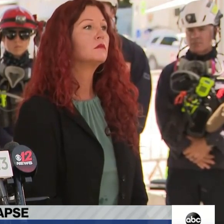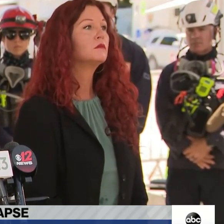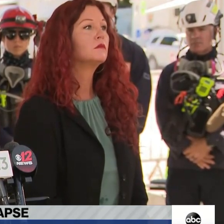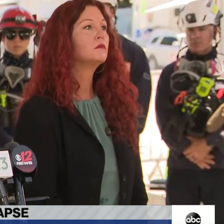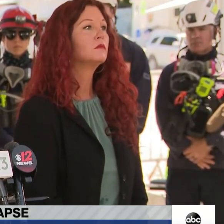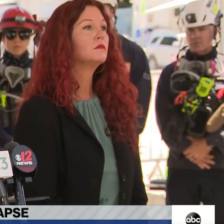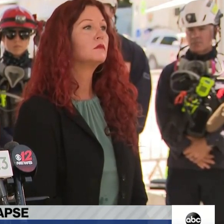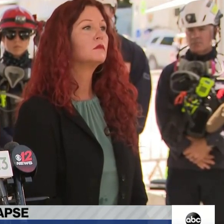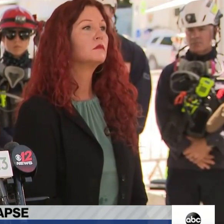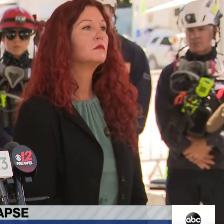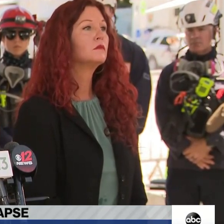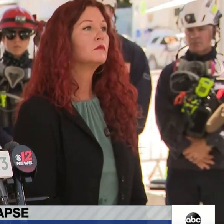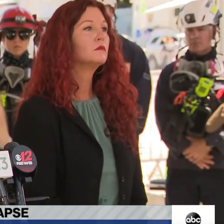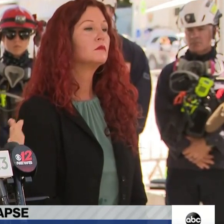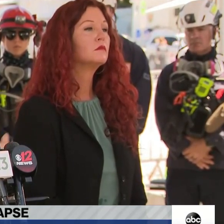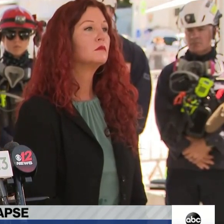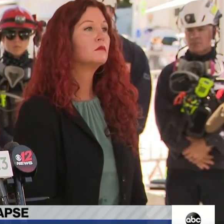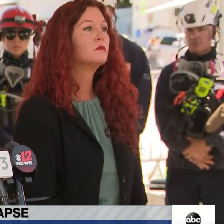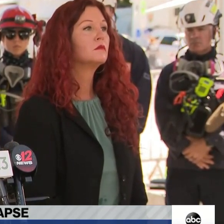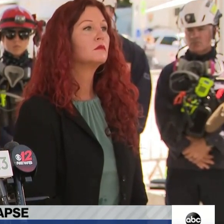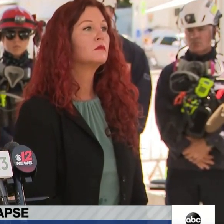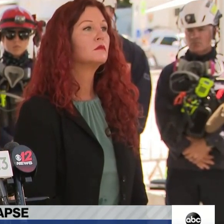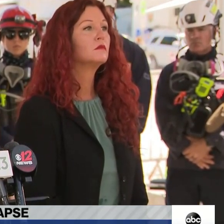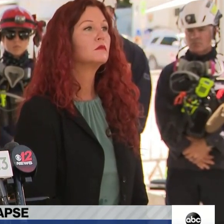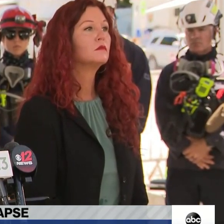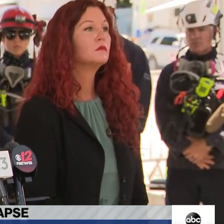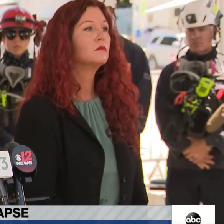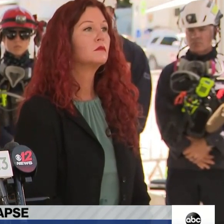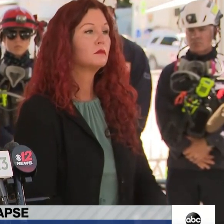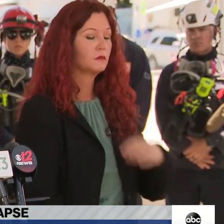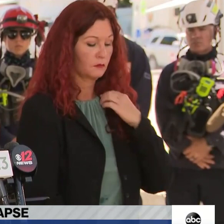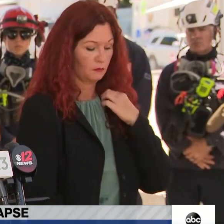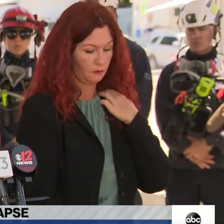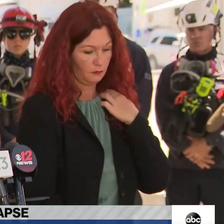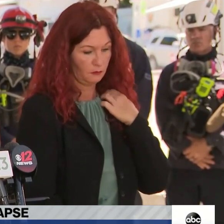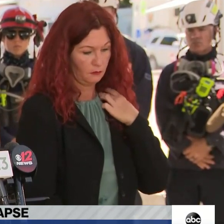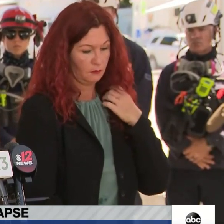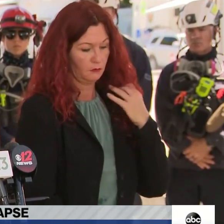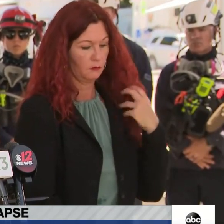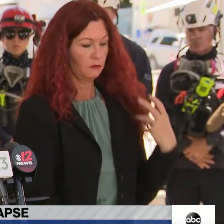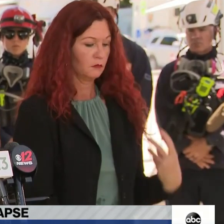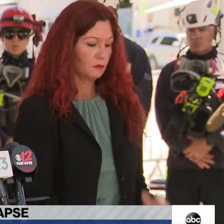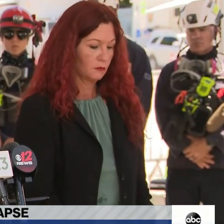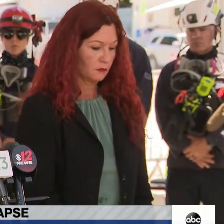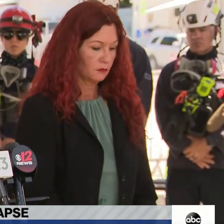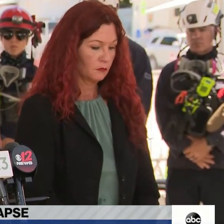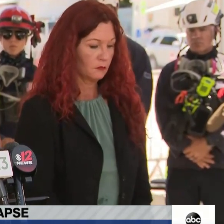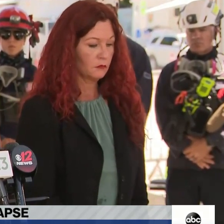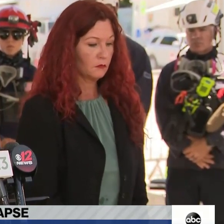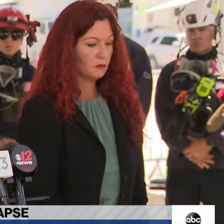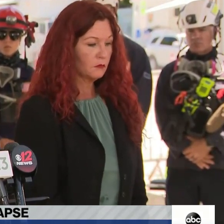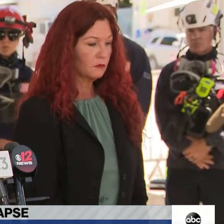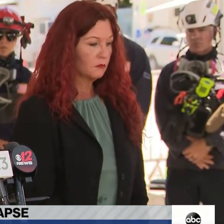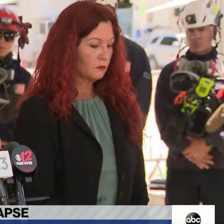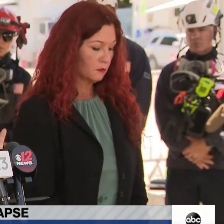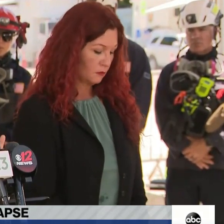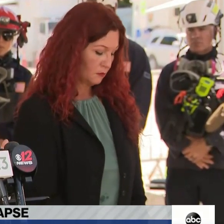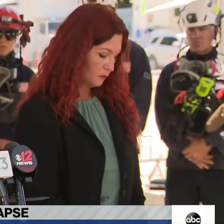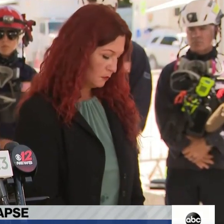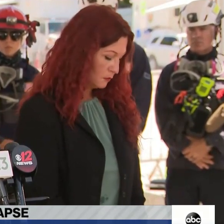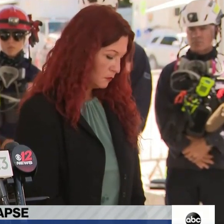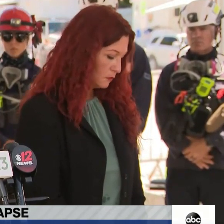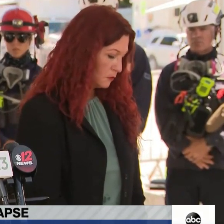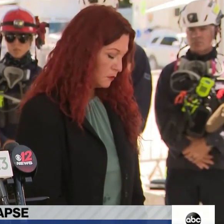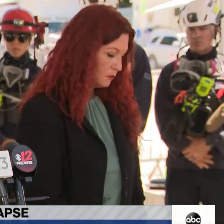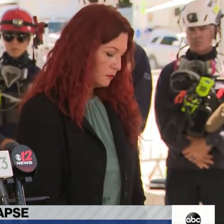ya firmó el contrato y ellos van a seguir adelante con la demolición. También quiero abordar las preocupaciones sobre los